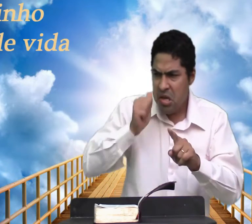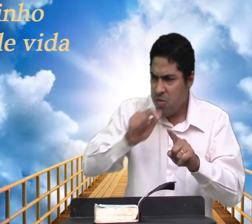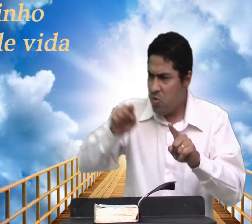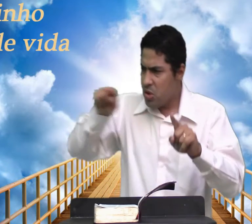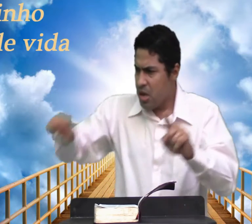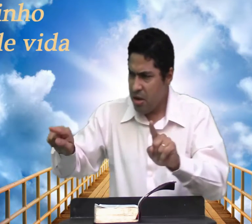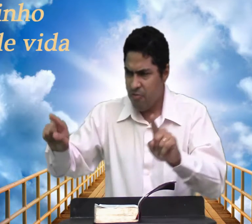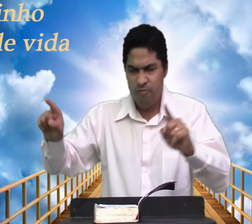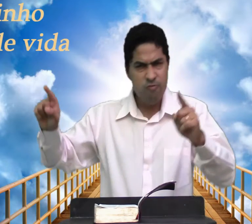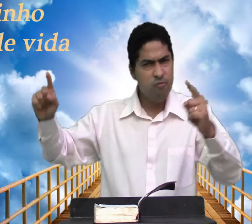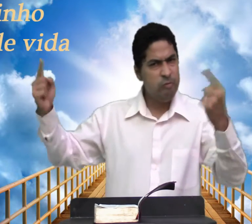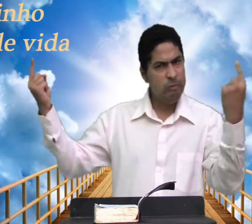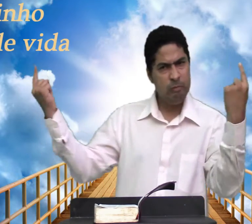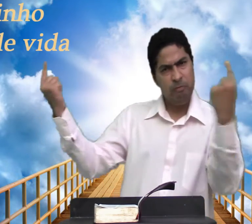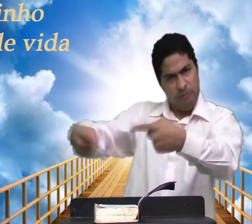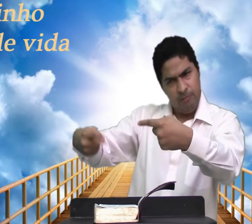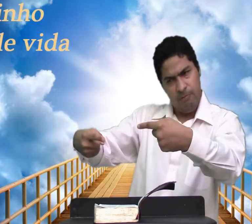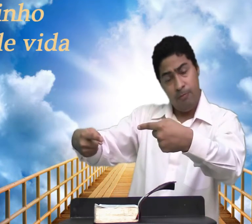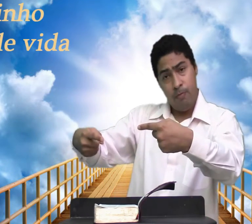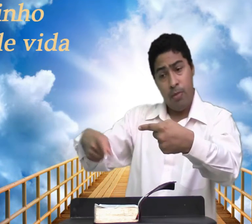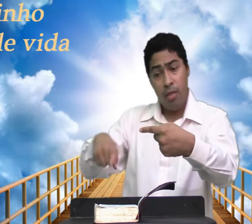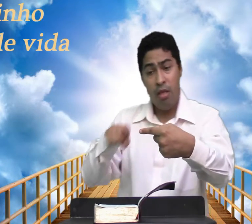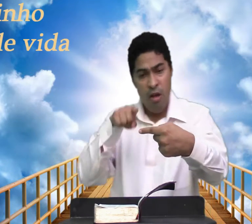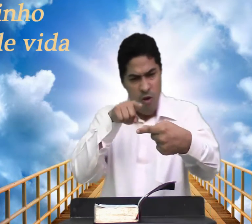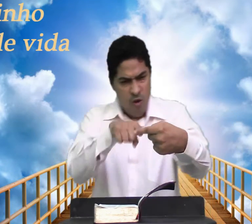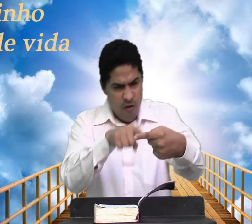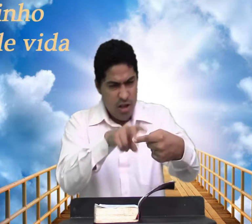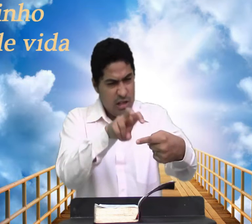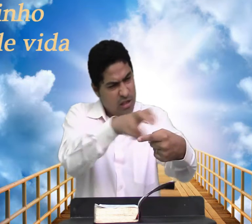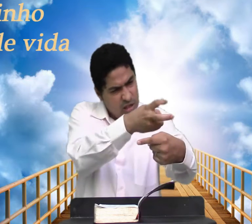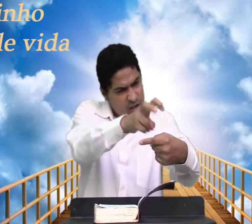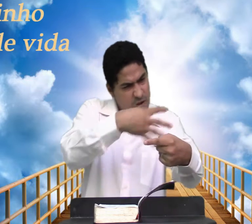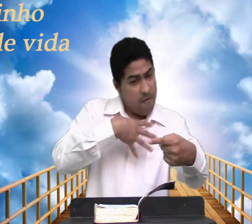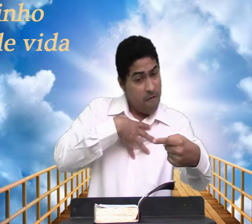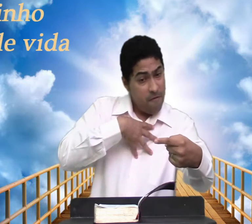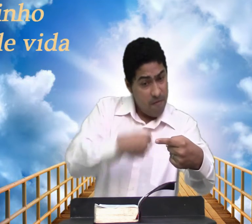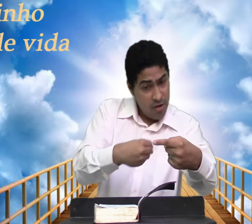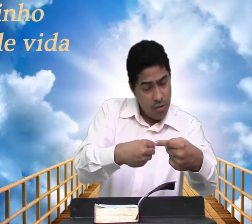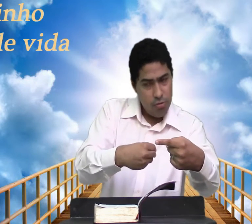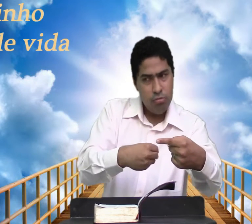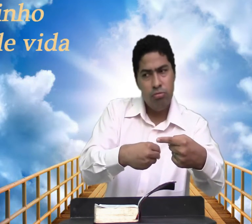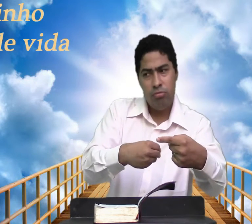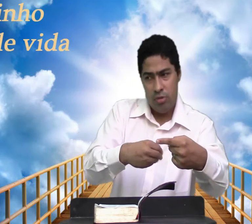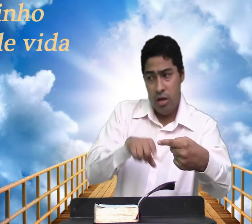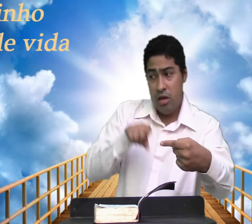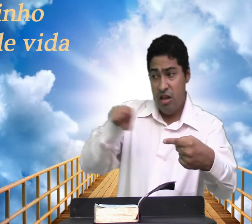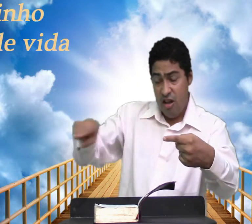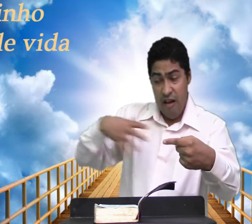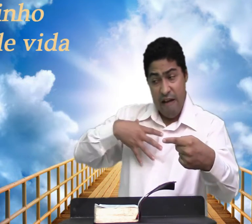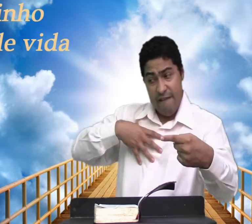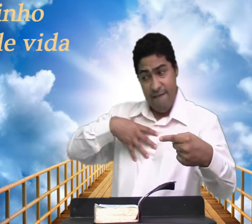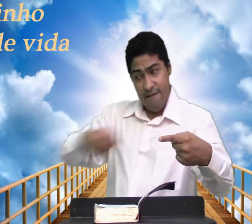a mulher, também entre o seu descendente e o descendente dela, porém